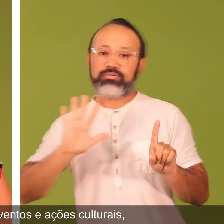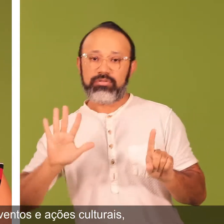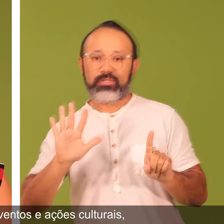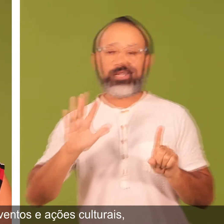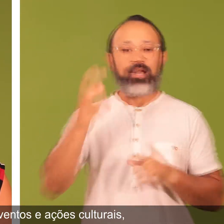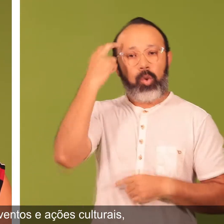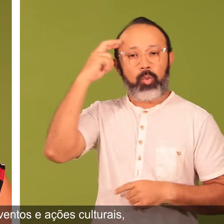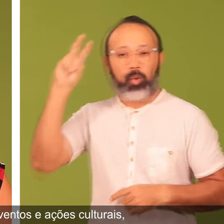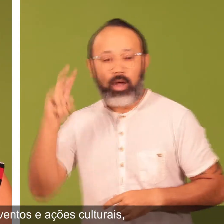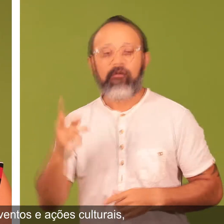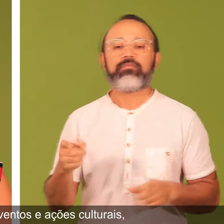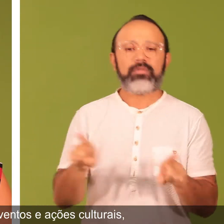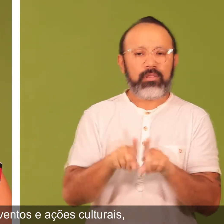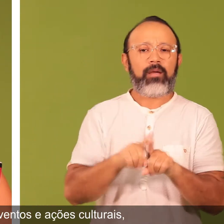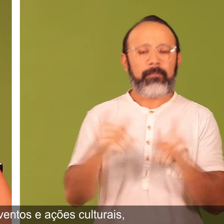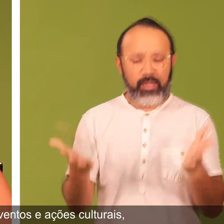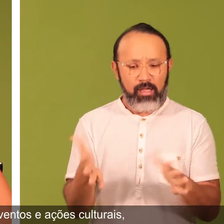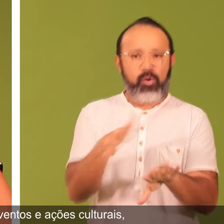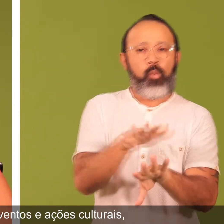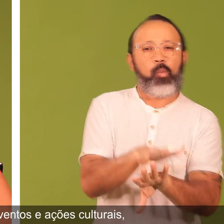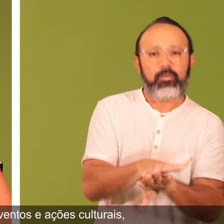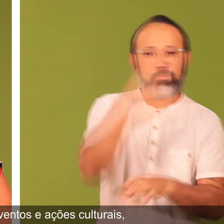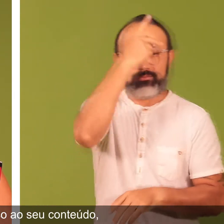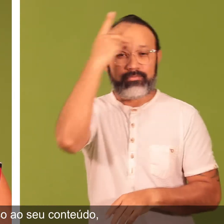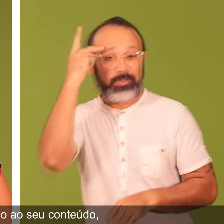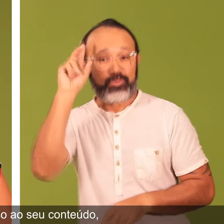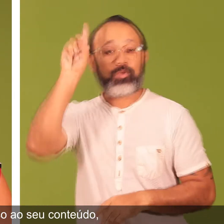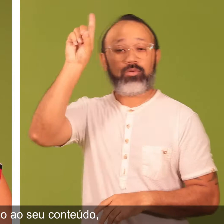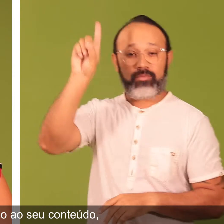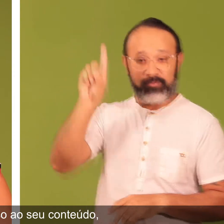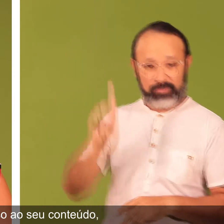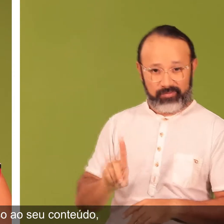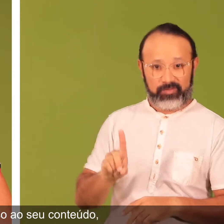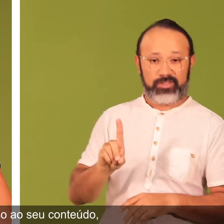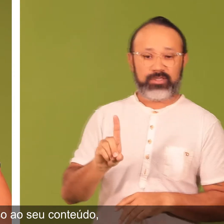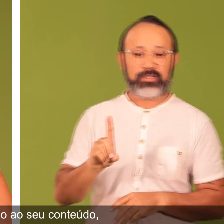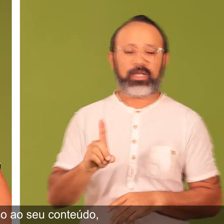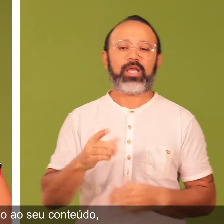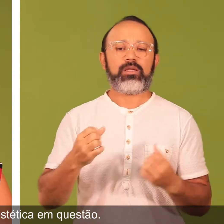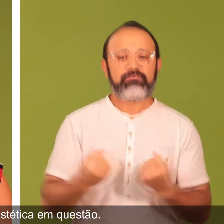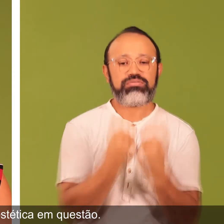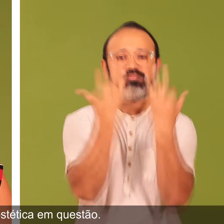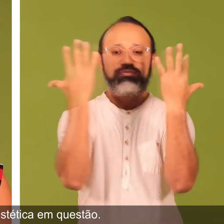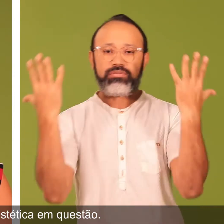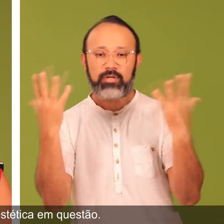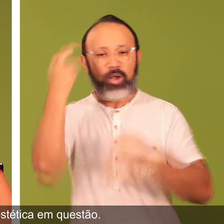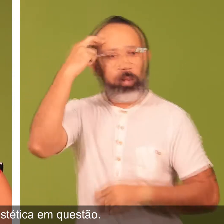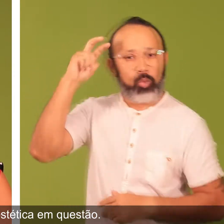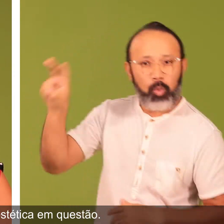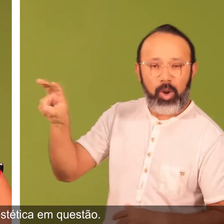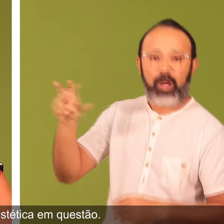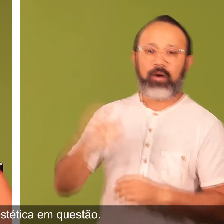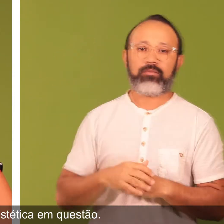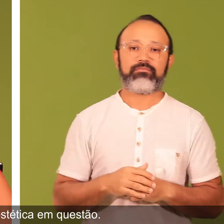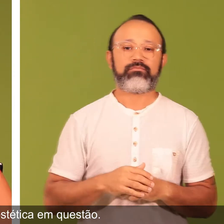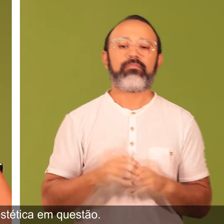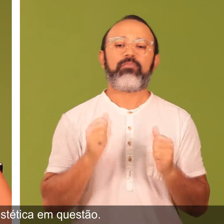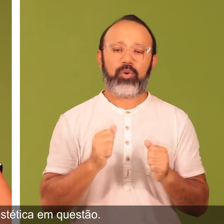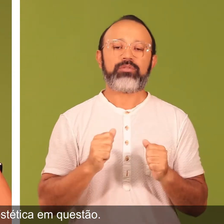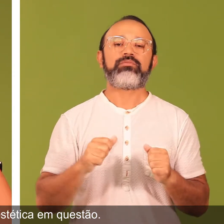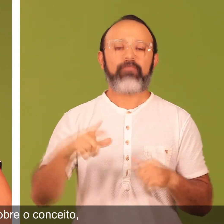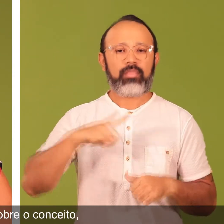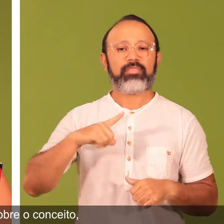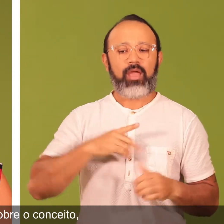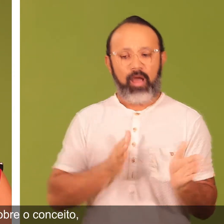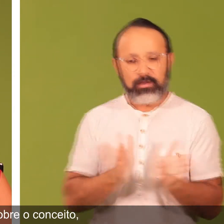nas propostas eventos e ações culturais tendo acesso ao seu conteúdo proposta e estética